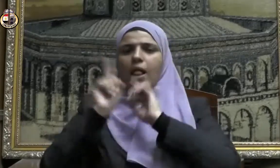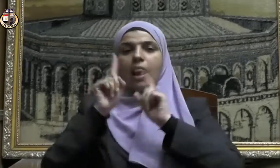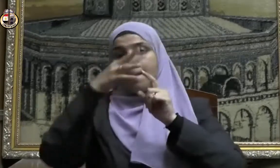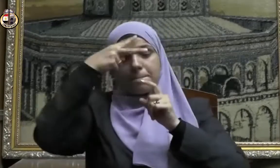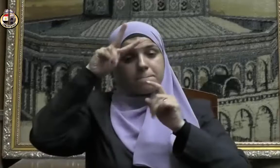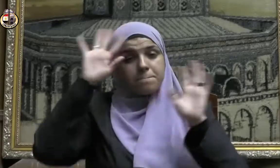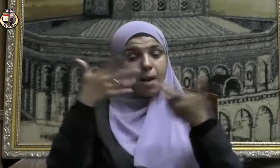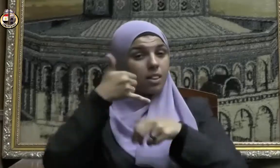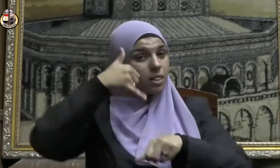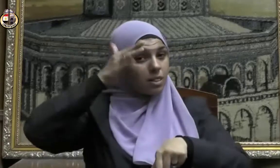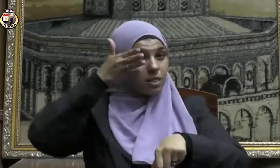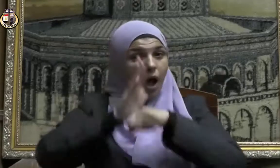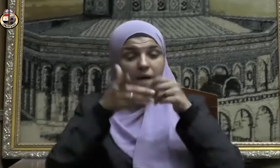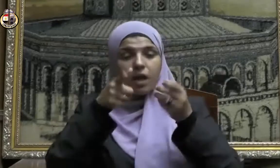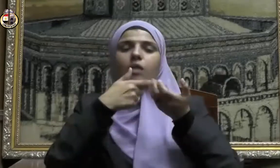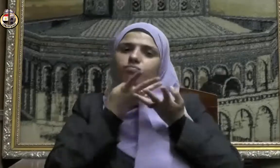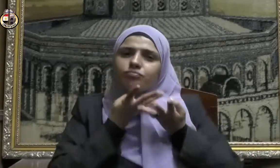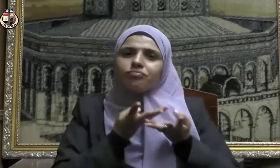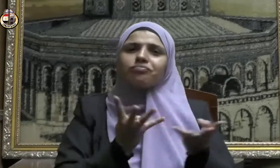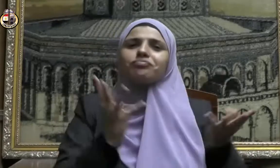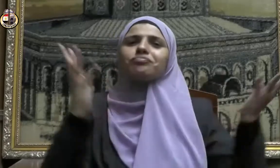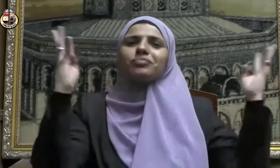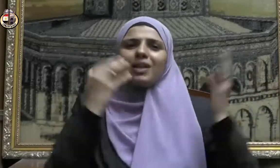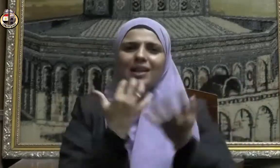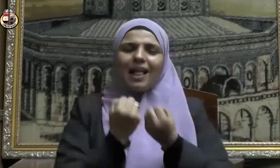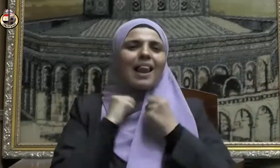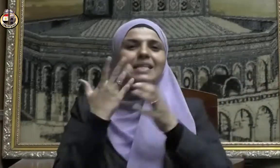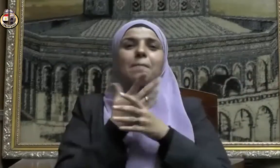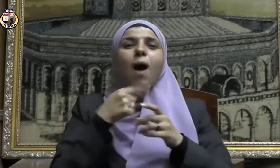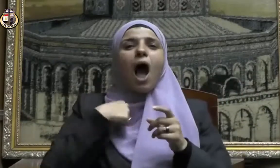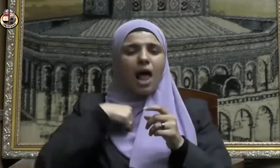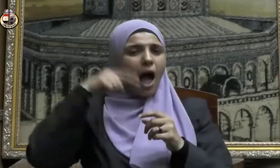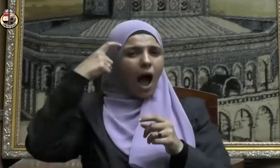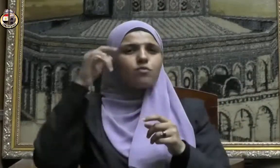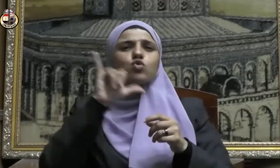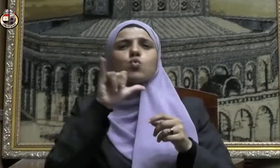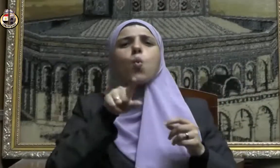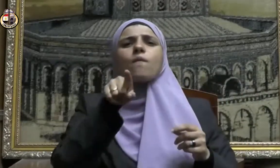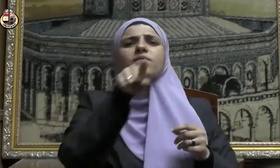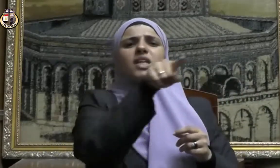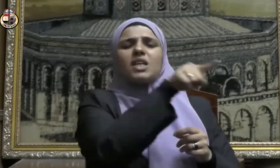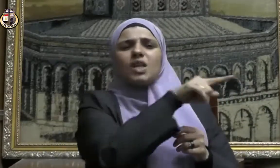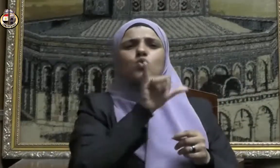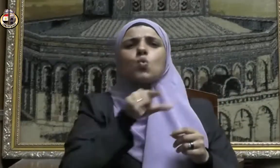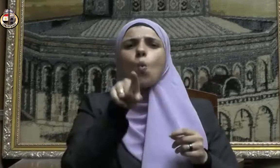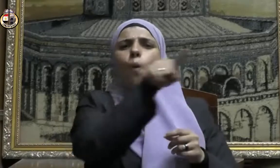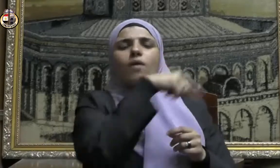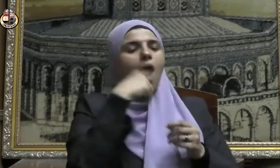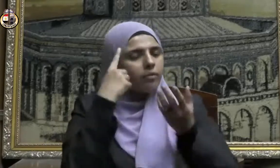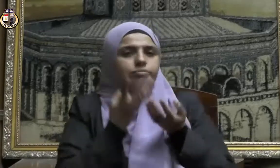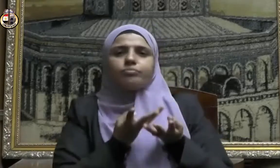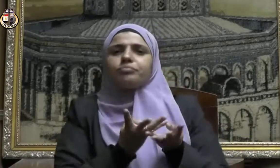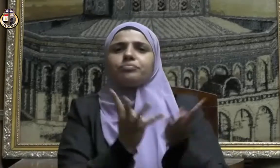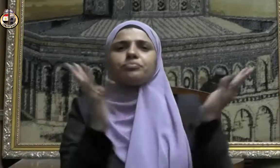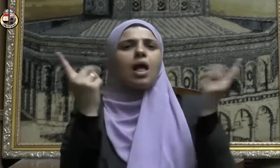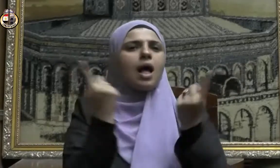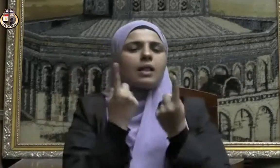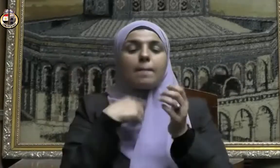ضحى منكم فلا يصبحن بعد ثالثة وبقي في